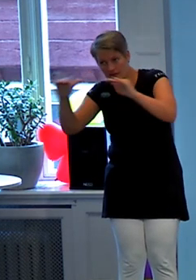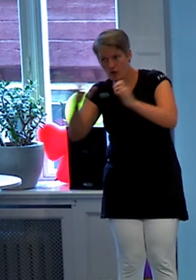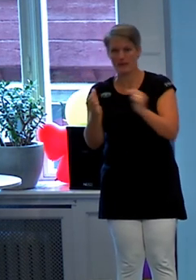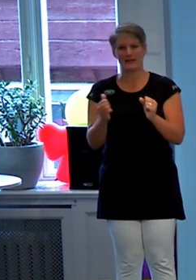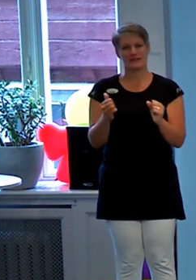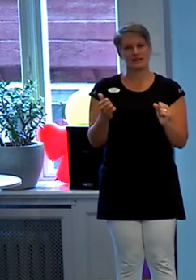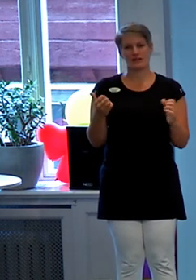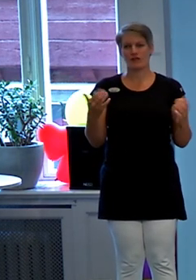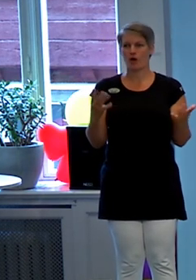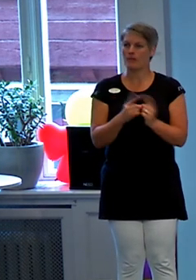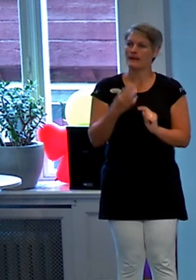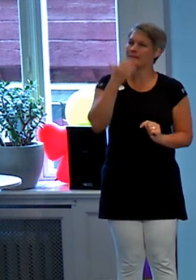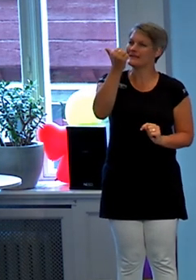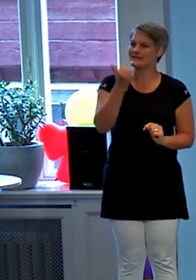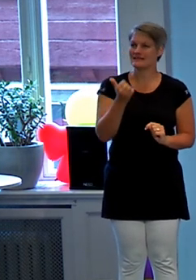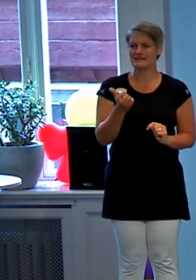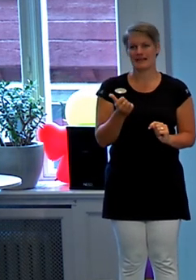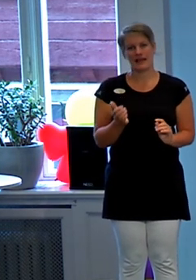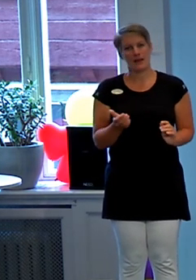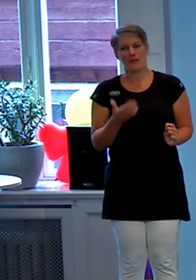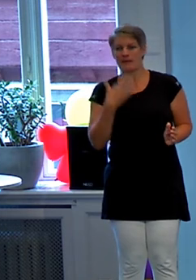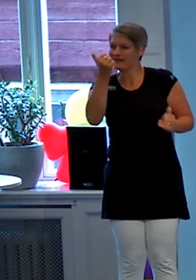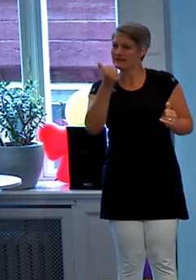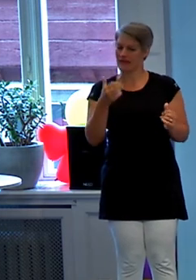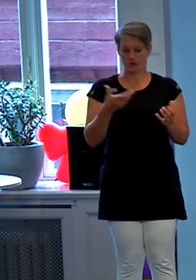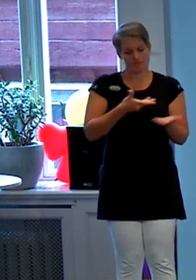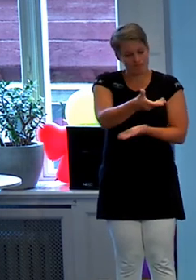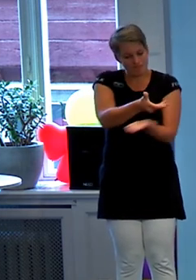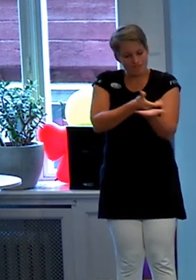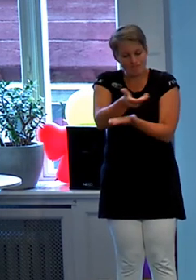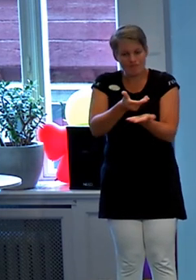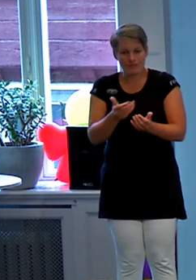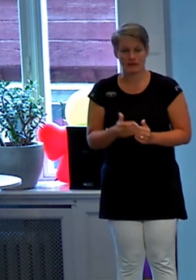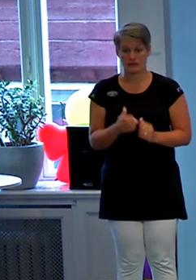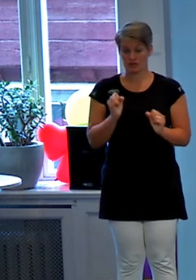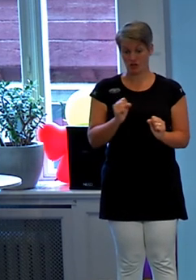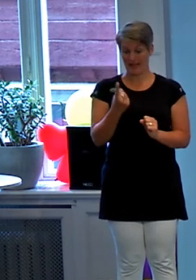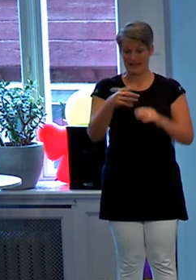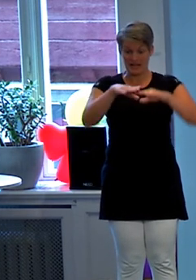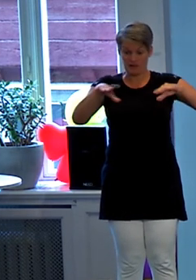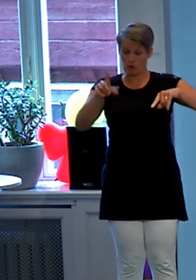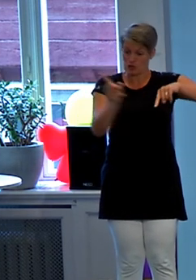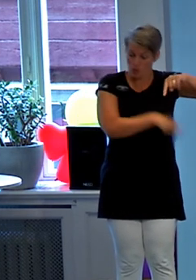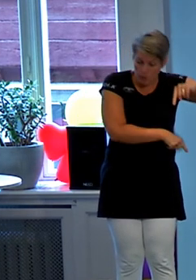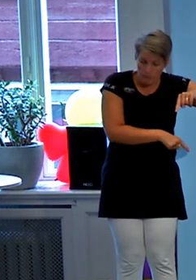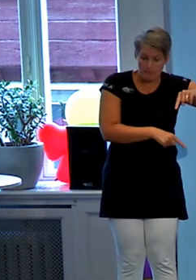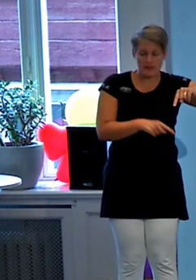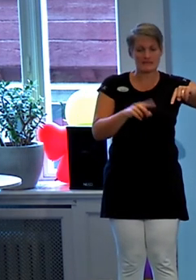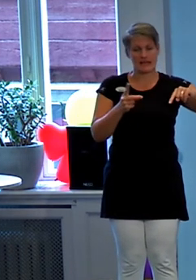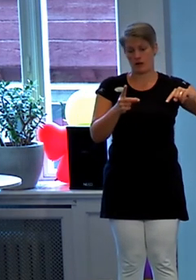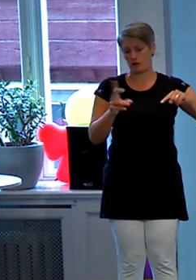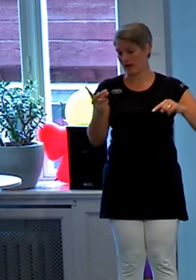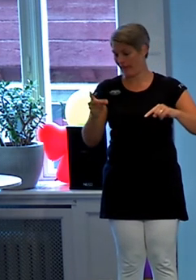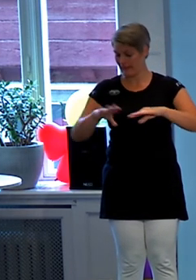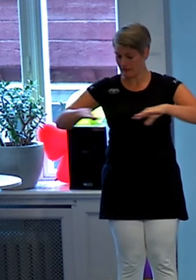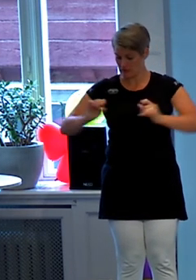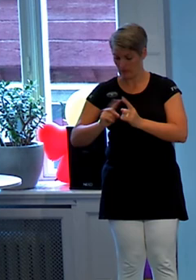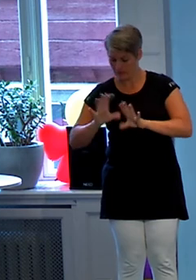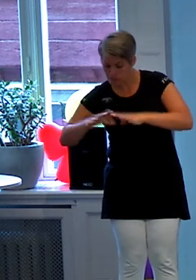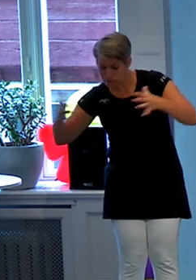kloka förhållningssättet för att möta den utveckling vi gemensamt går i? Ska vi rusta ner någon nivå? Ska vi lyfta någon annan?